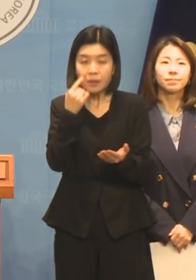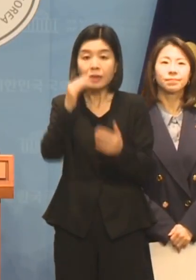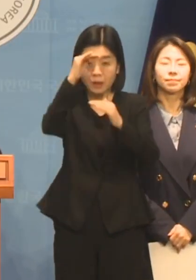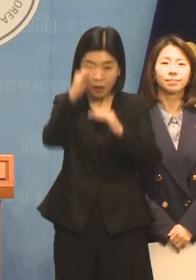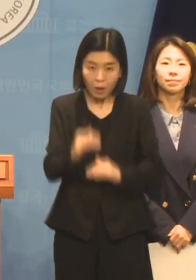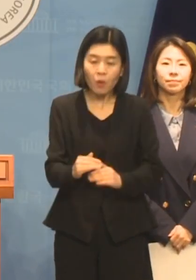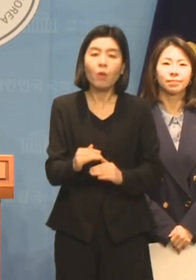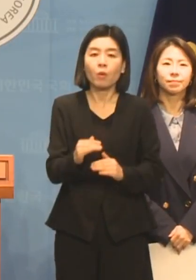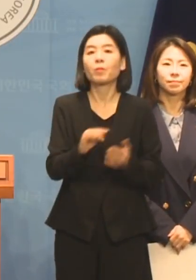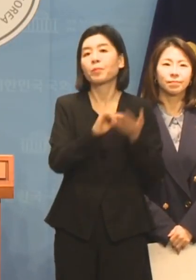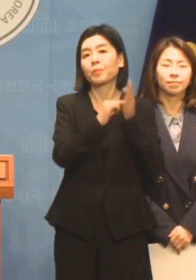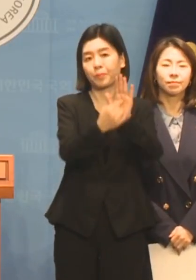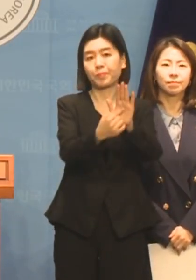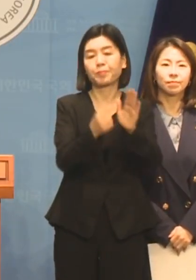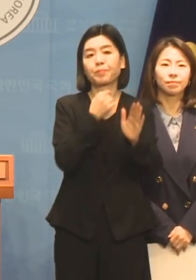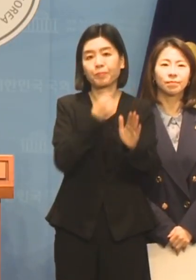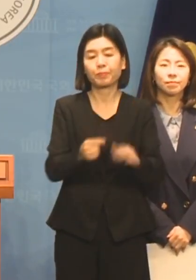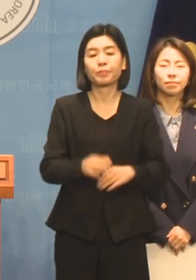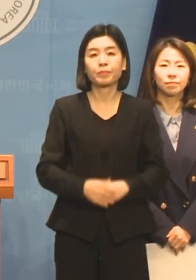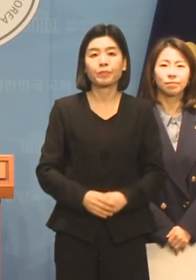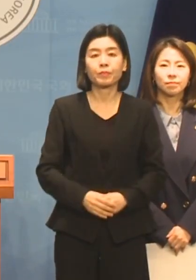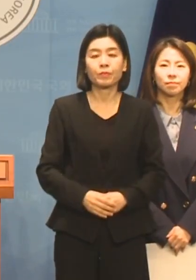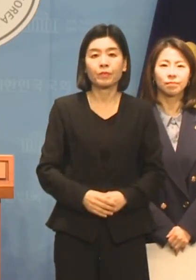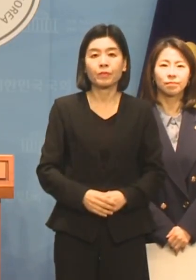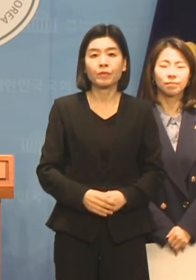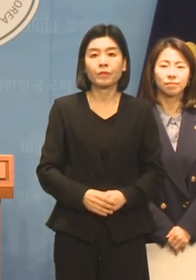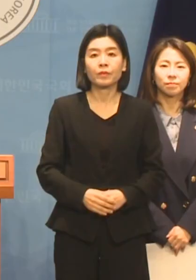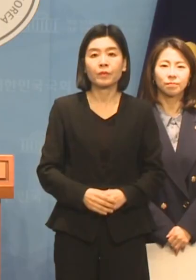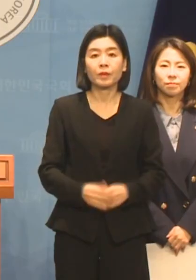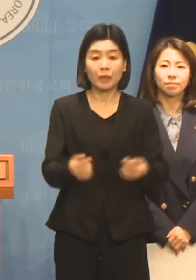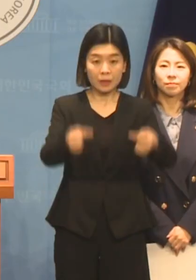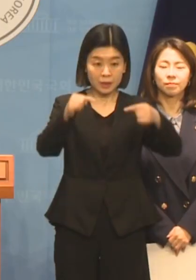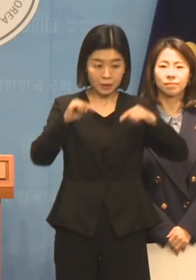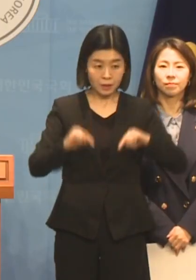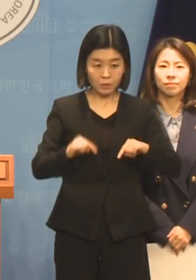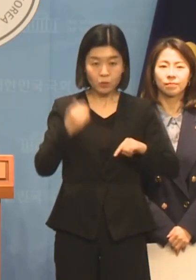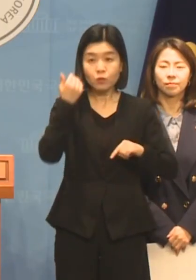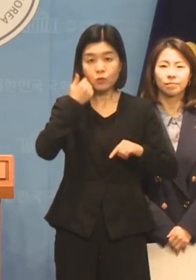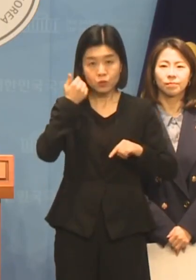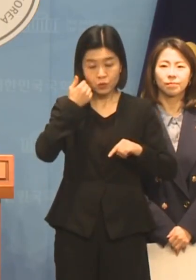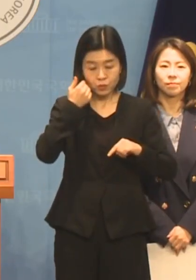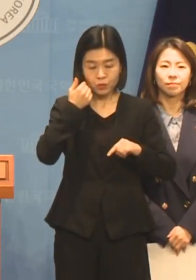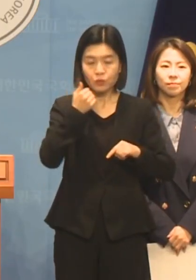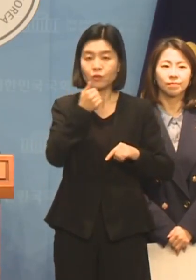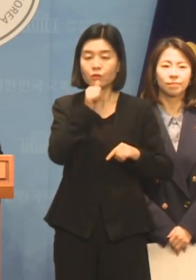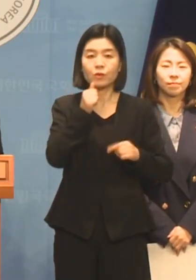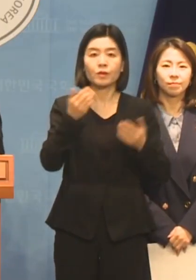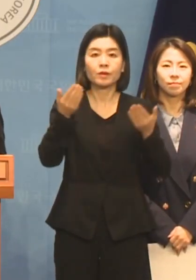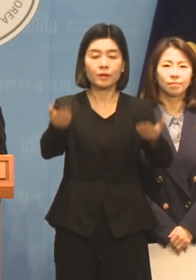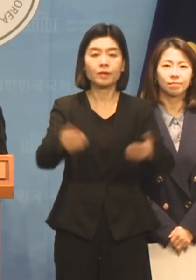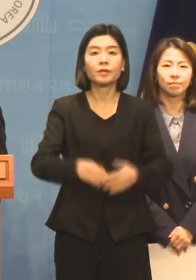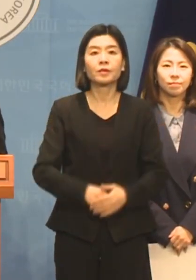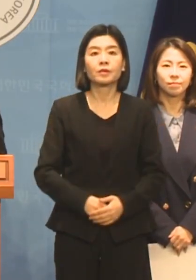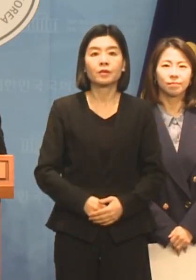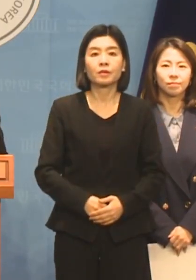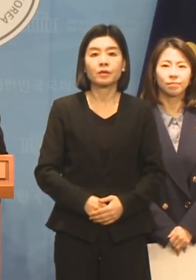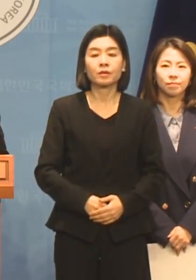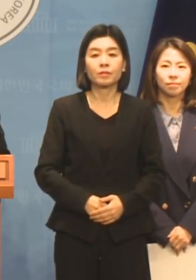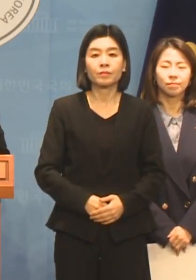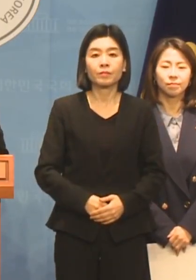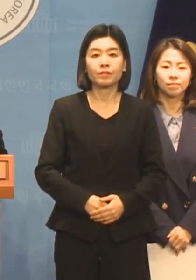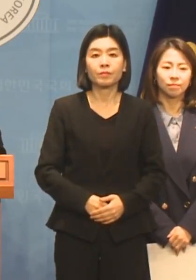자리에 섰습니다. 오늘 기자회견에 함께하신 분들을 먼저 소개해드리도록 하겠습니다. 제